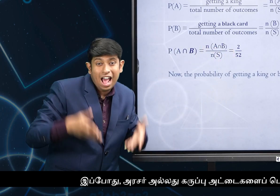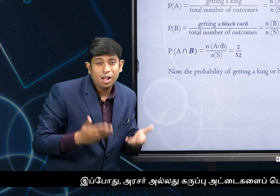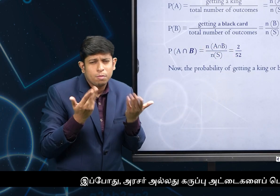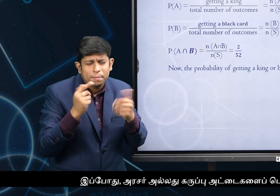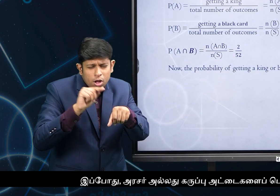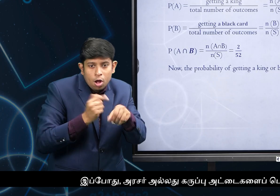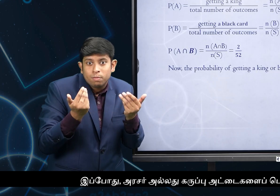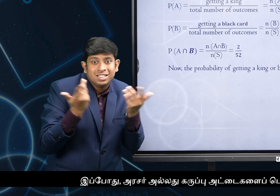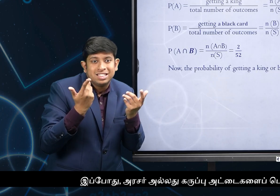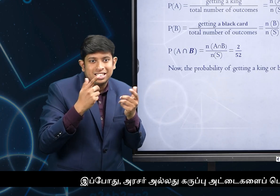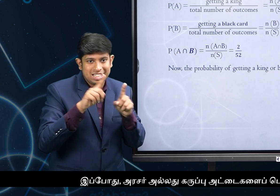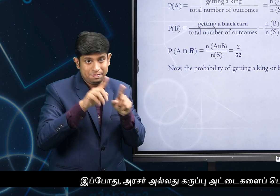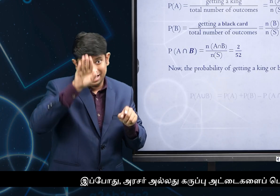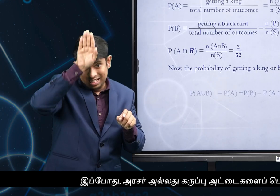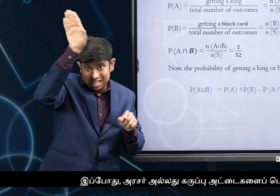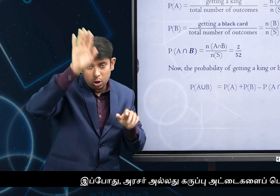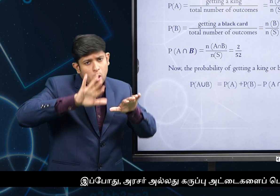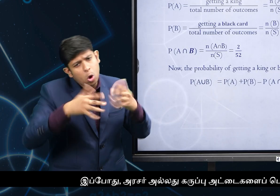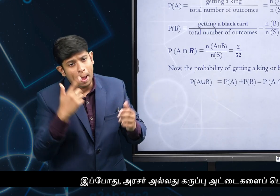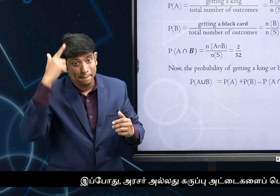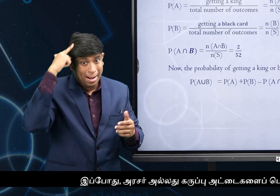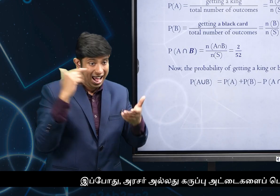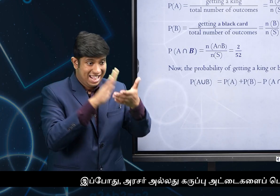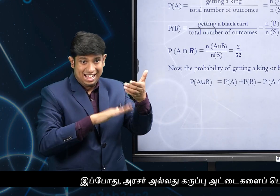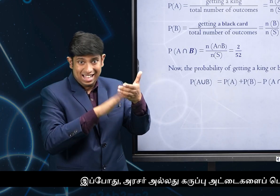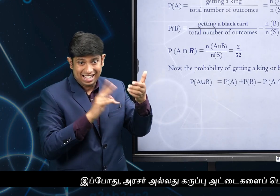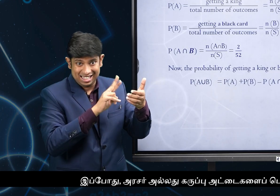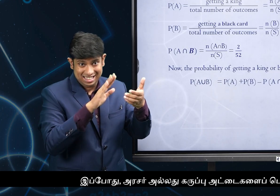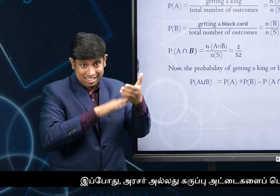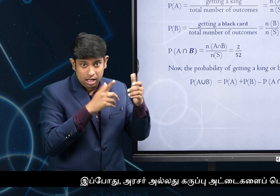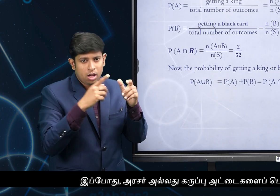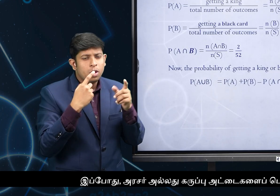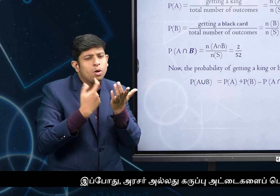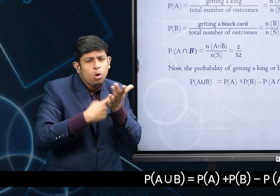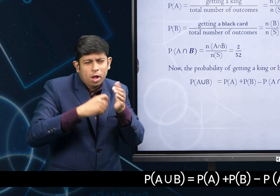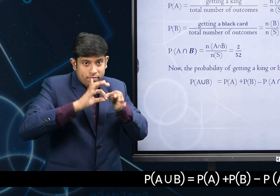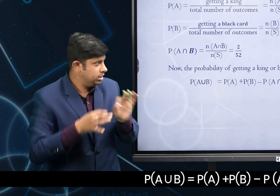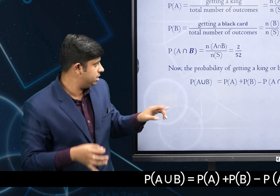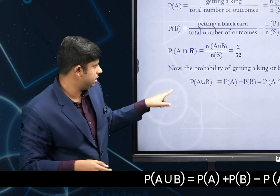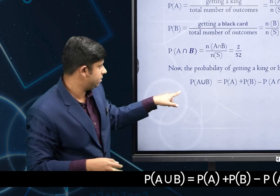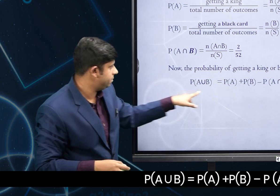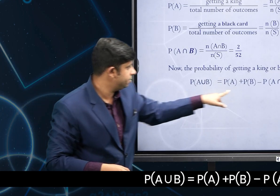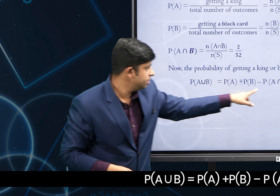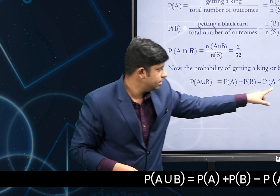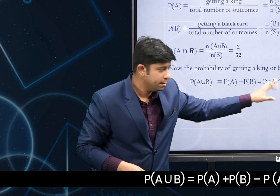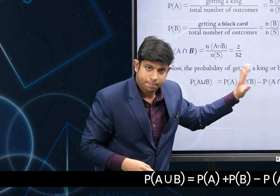இப்போது அரசர் அல்லது கருப்பு அட்டைகளை பெறுவதற்கான நிகழ்தகவு பி அடைப்புக்குறி ஏ சேர்ப்பு